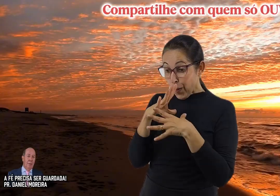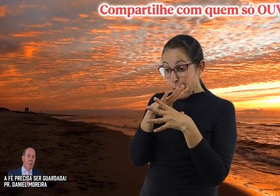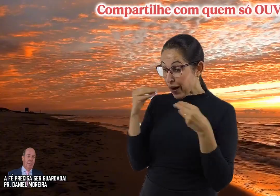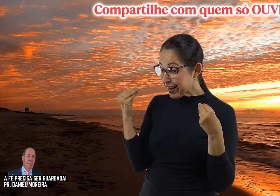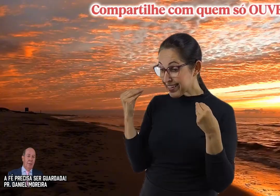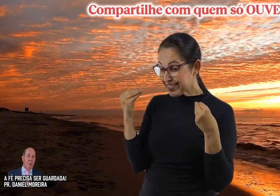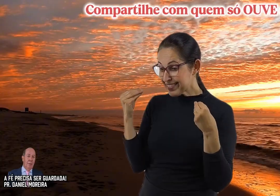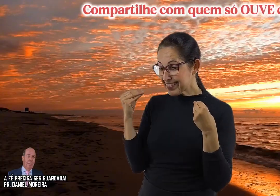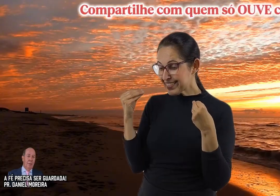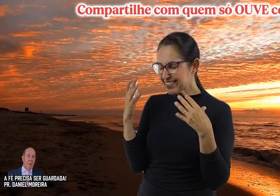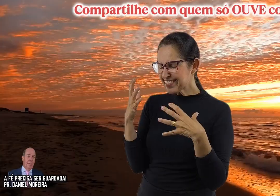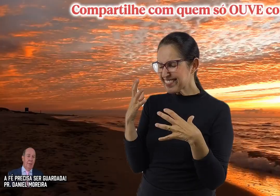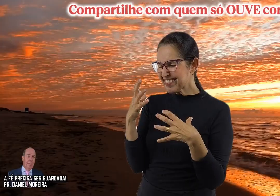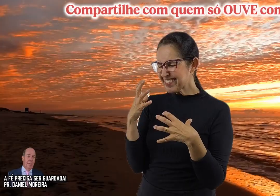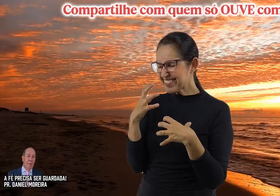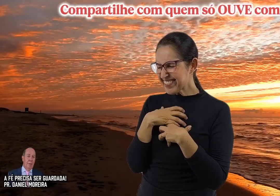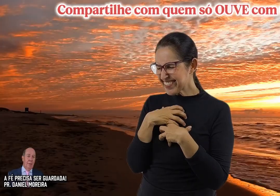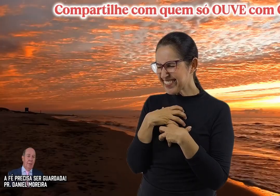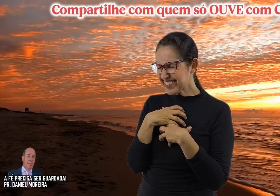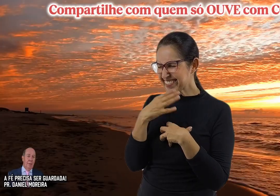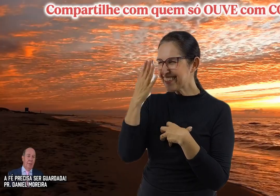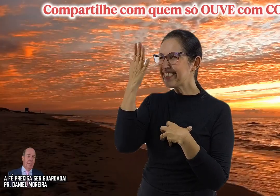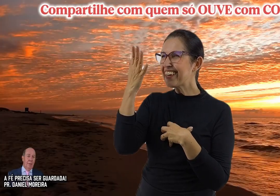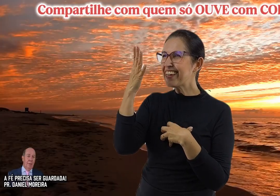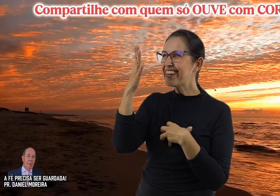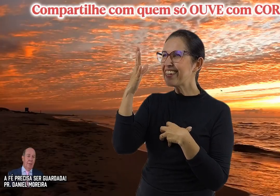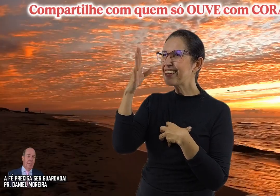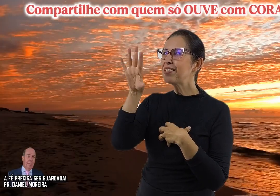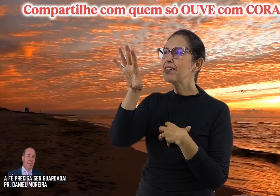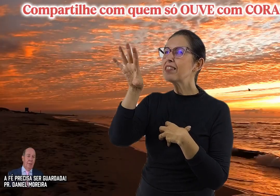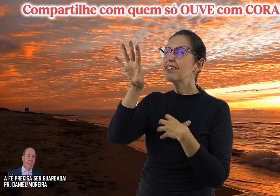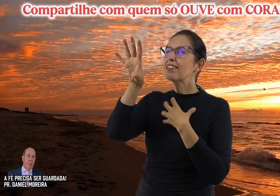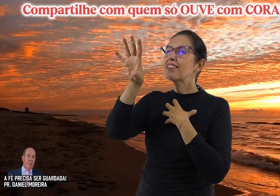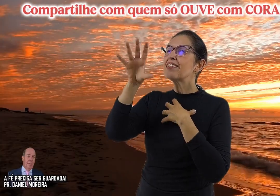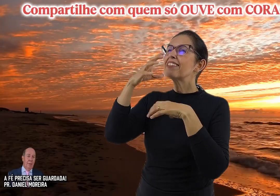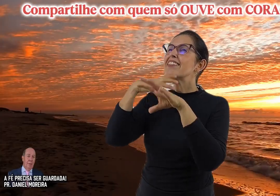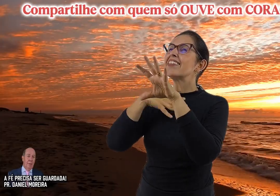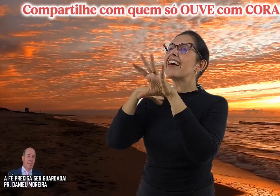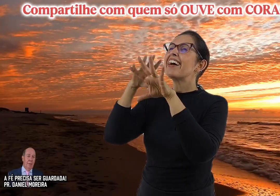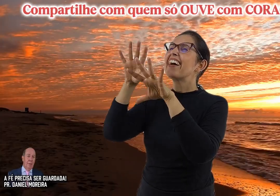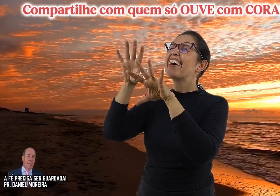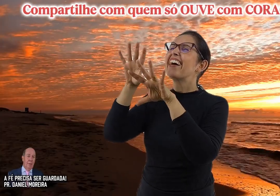porque eu senti um pouco da alegria que ela estava sentindo,